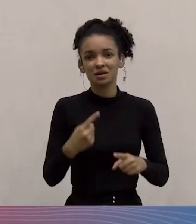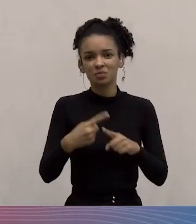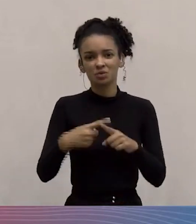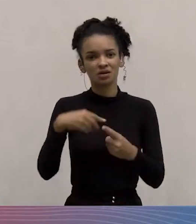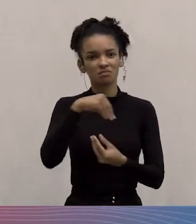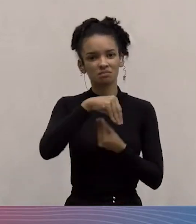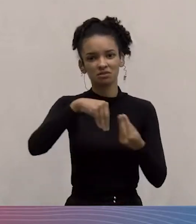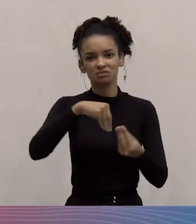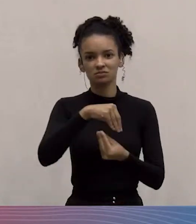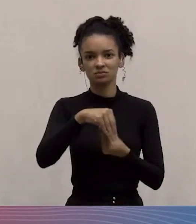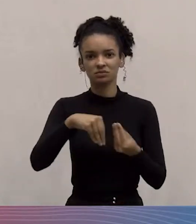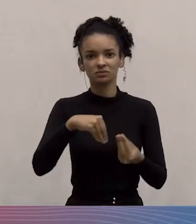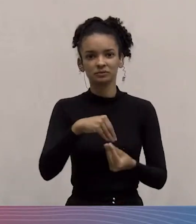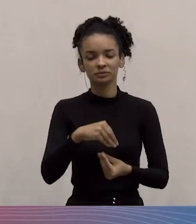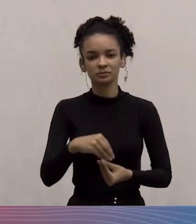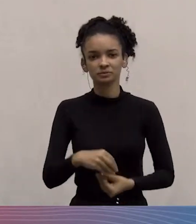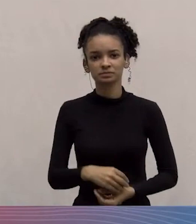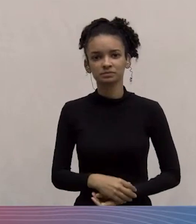seria grande.